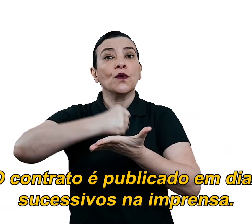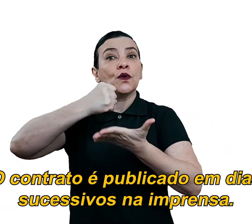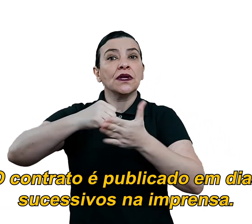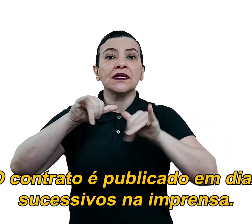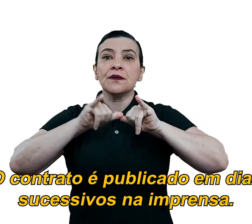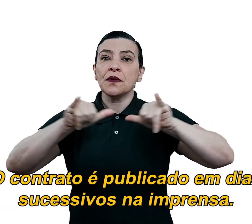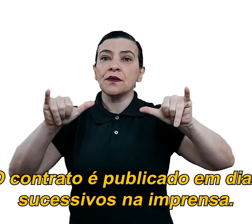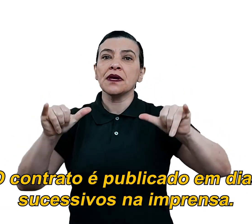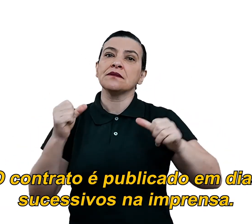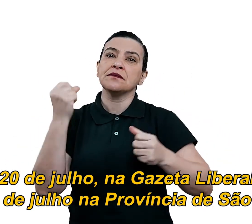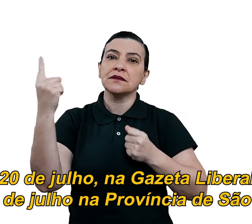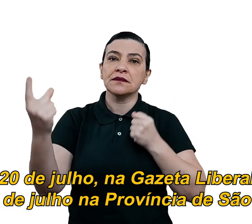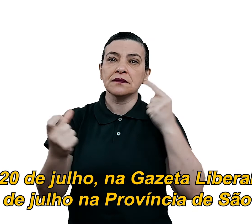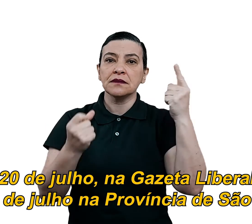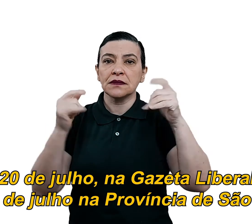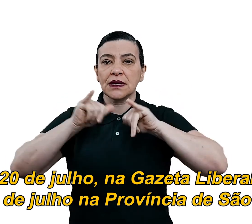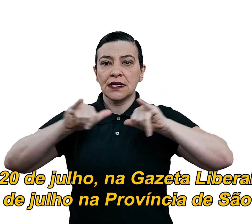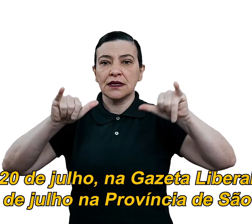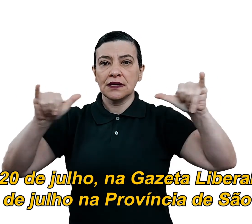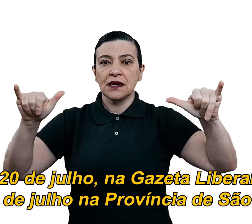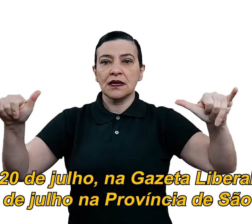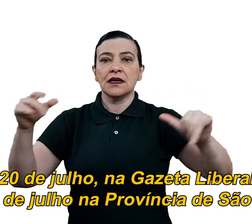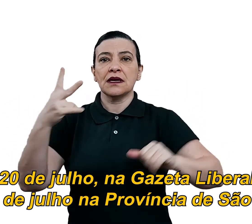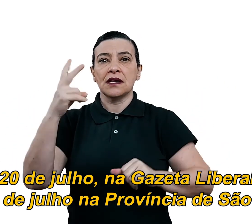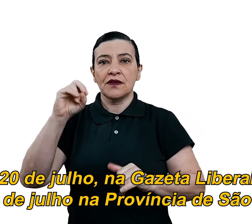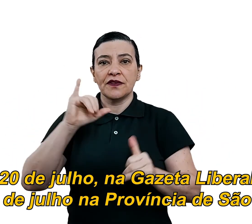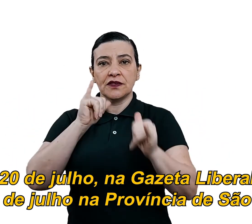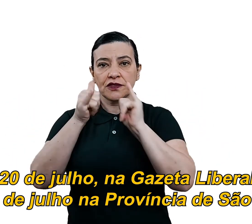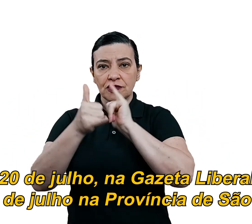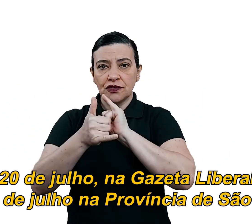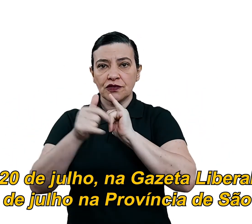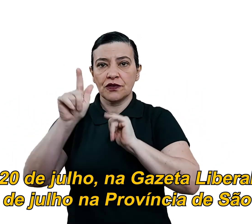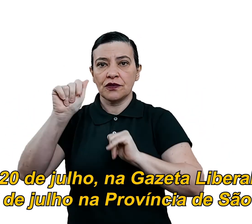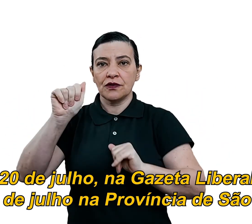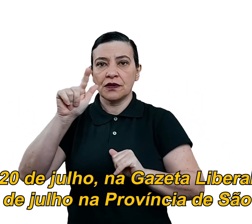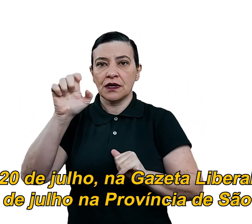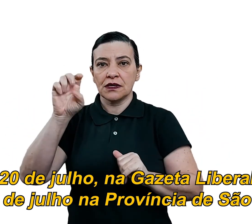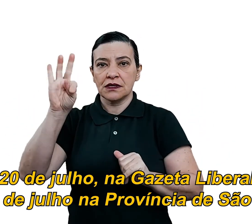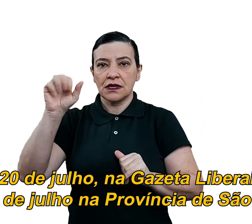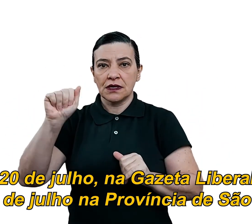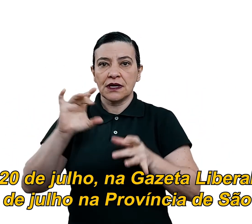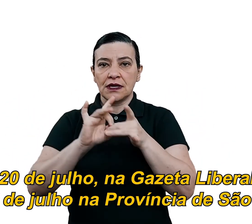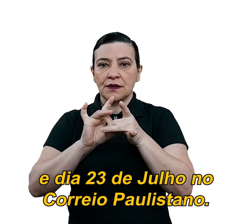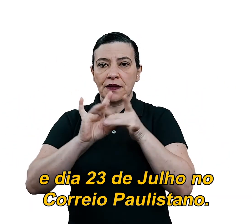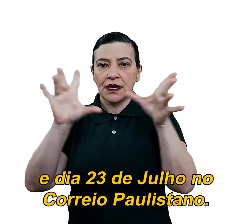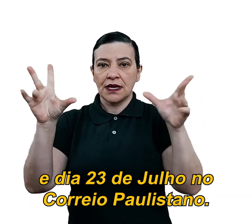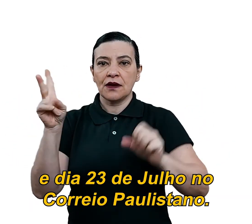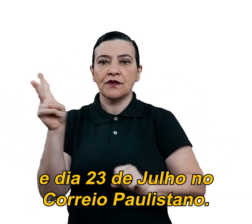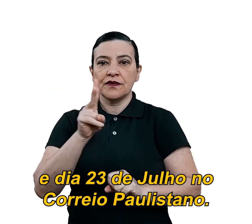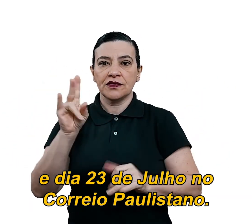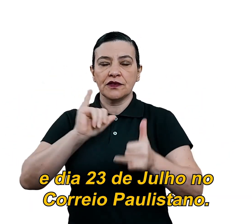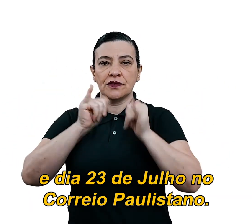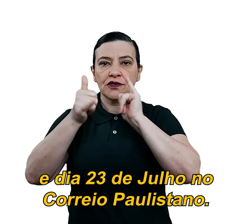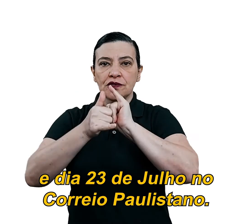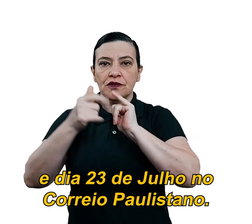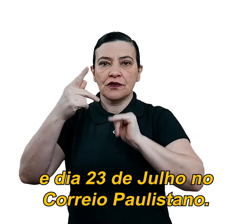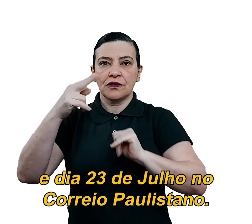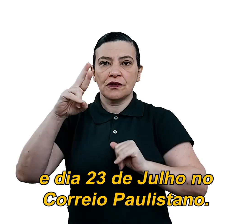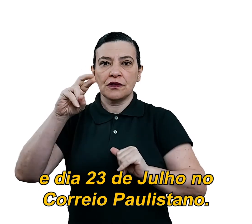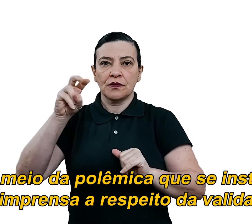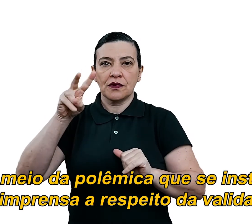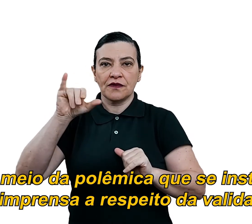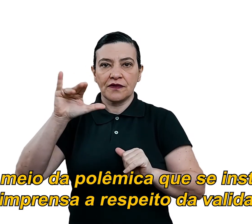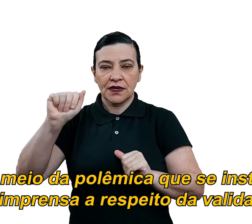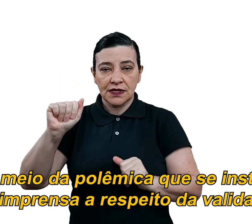dias sucessivos na imprensa, dia 20 de julho na Gazeta Liberal, no dia 22 de julho na Província de São Paulo e no dia 23 de julho no Correio